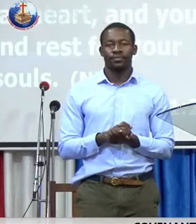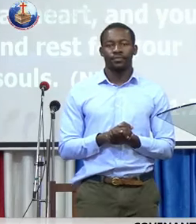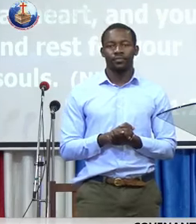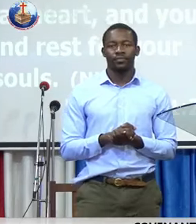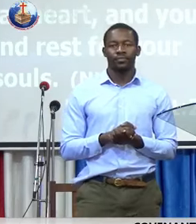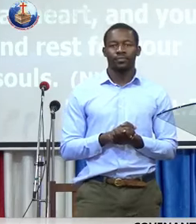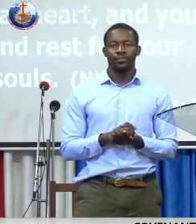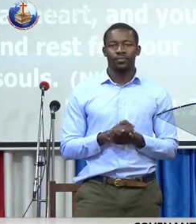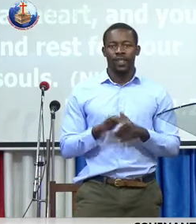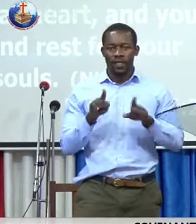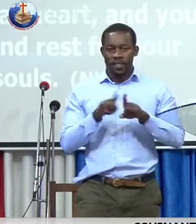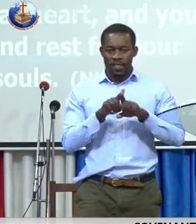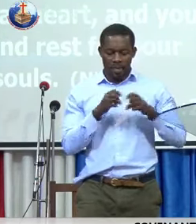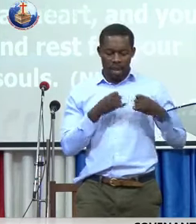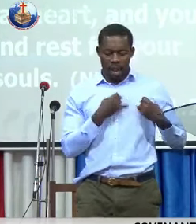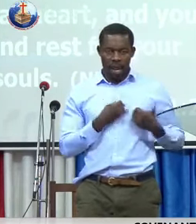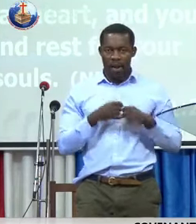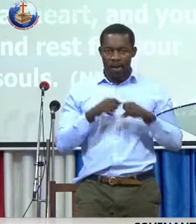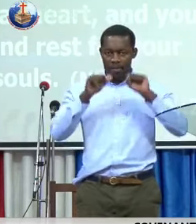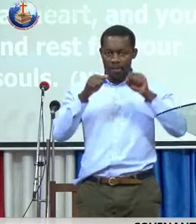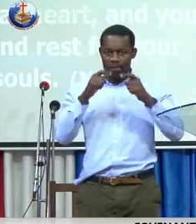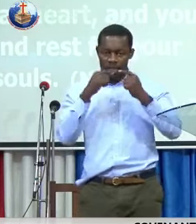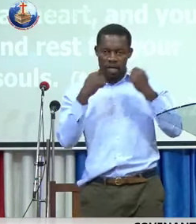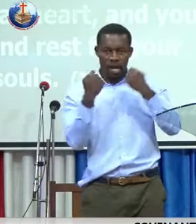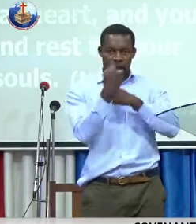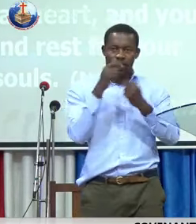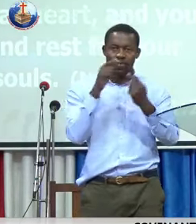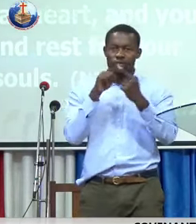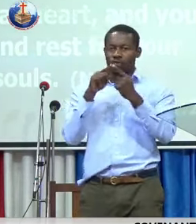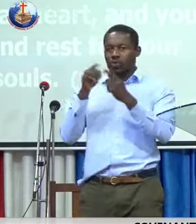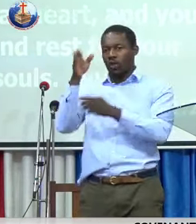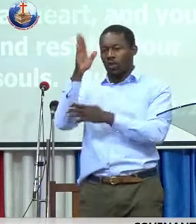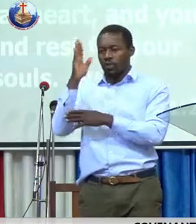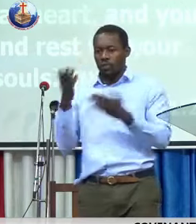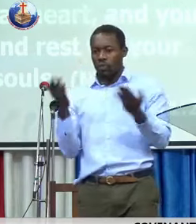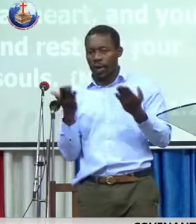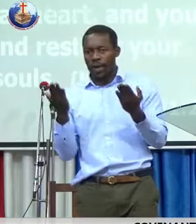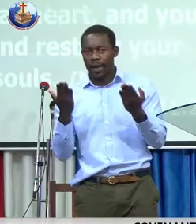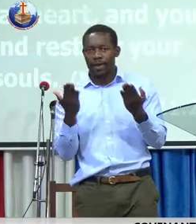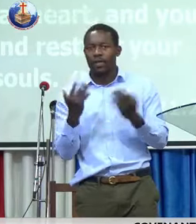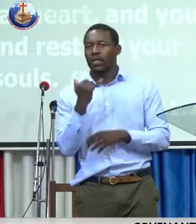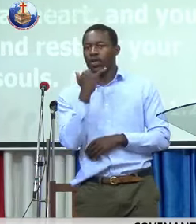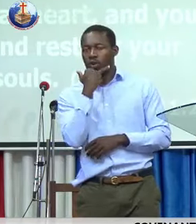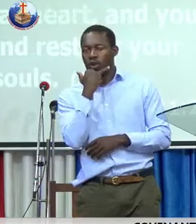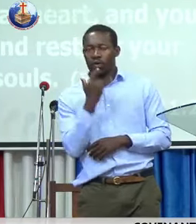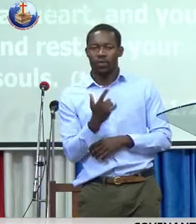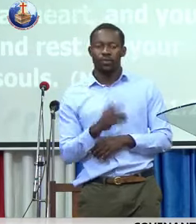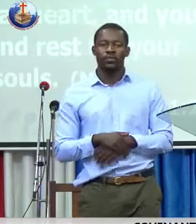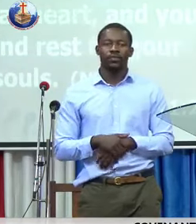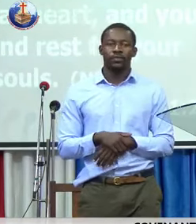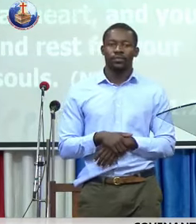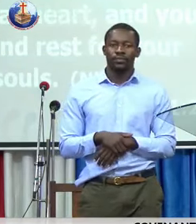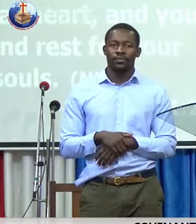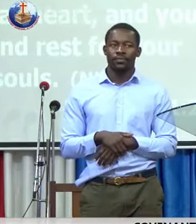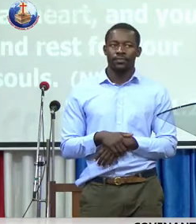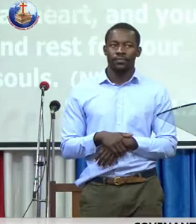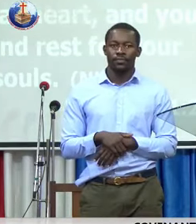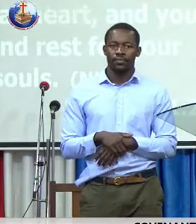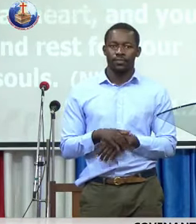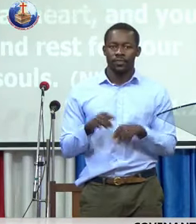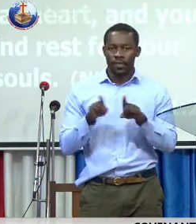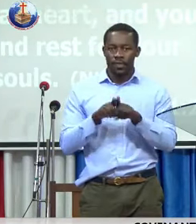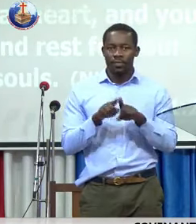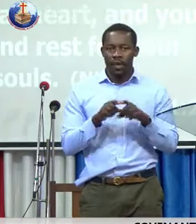Mungu. That our hearts can turn towards God whenever we have wronged him. Kwamba mioyo yetu inaweza mgeukia Mungu wakati wote ambapo tumemkosea. And our hearts